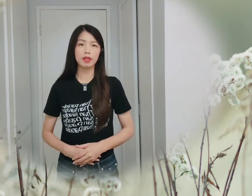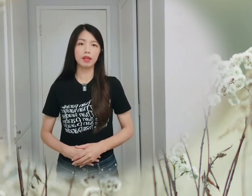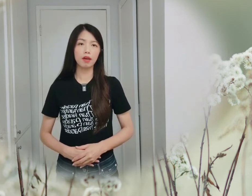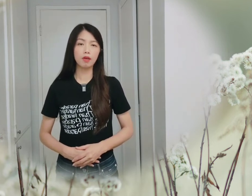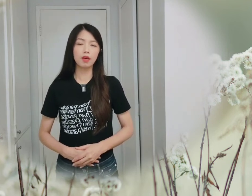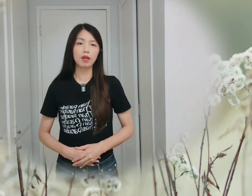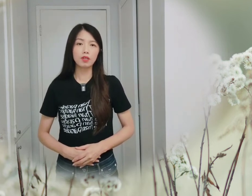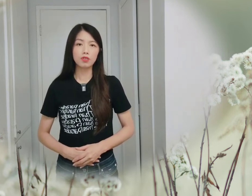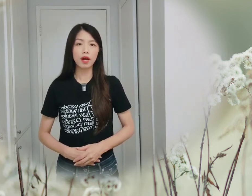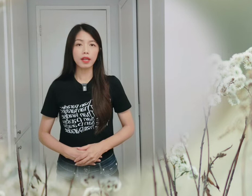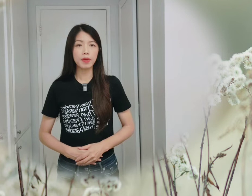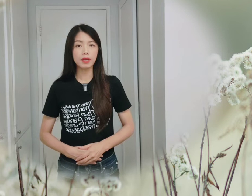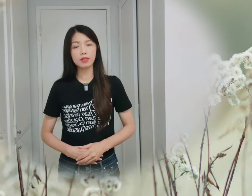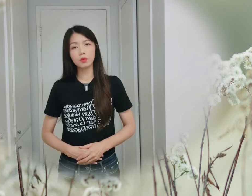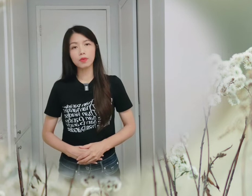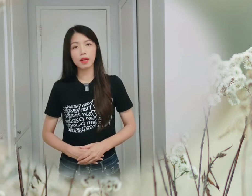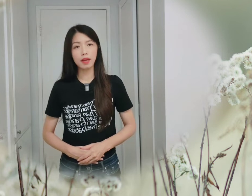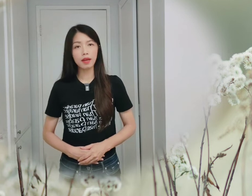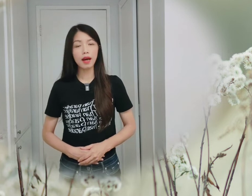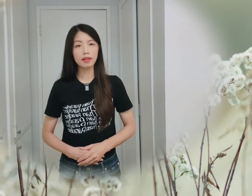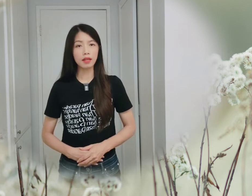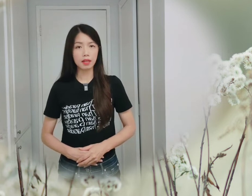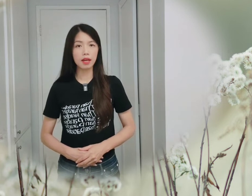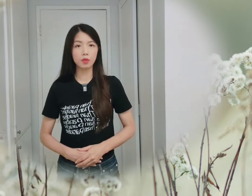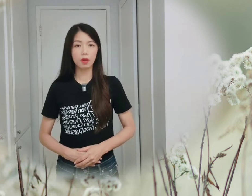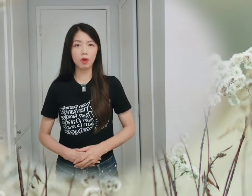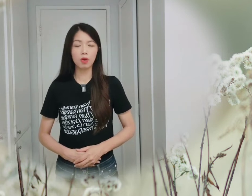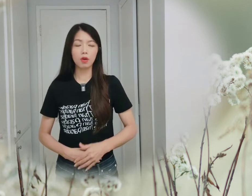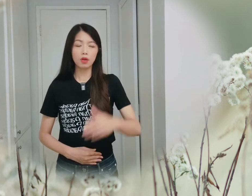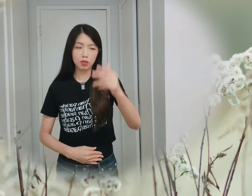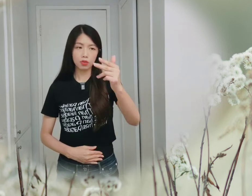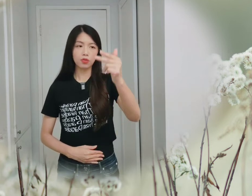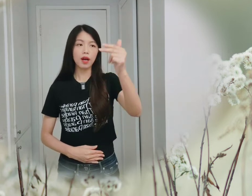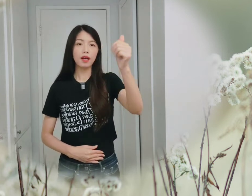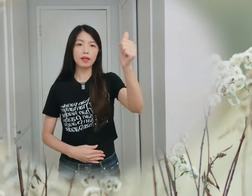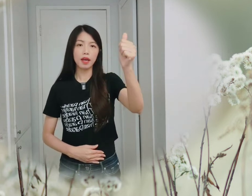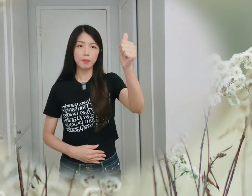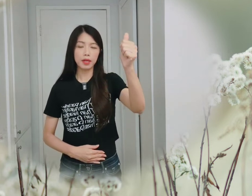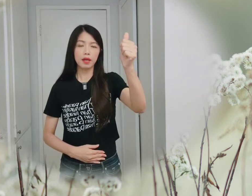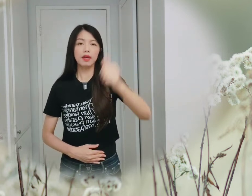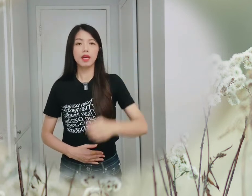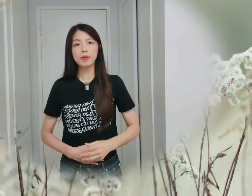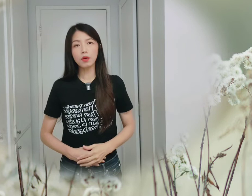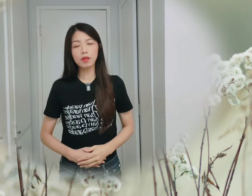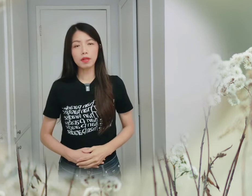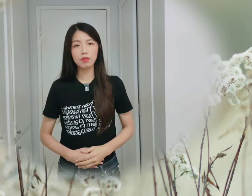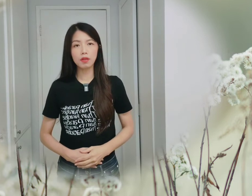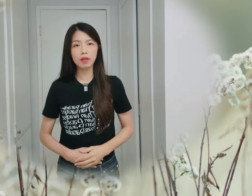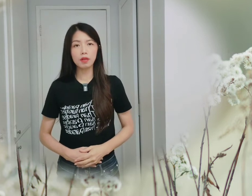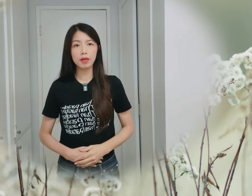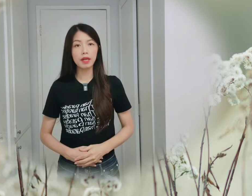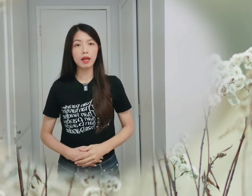말씀을 드릴게요. 주가 예비하신 동산에 항상 있게 하소서. 주가 예비라고 한